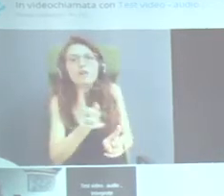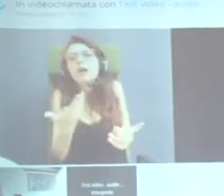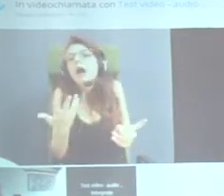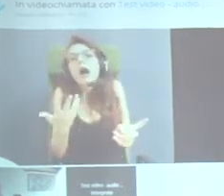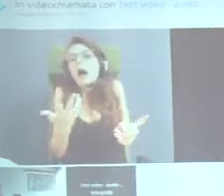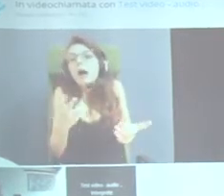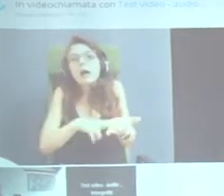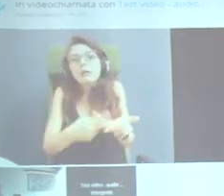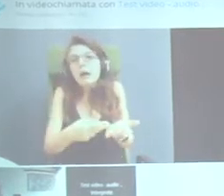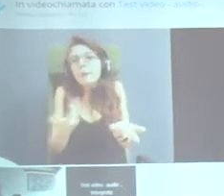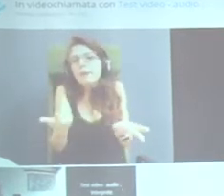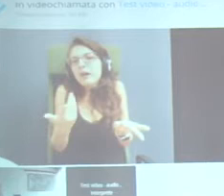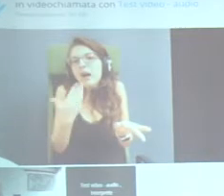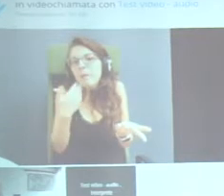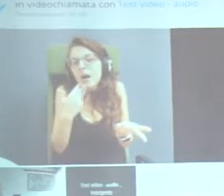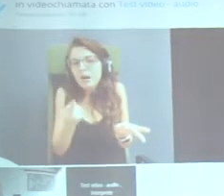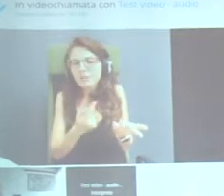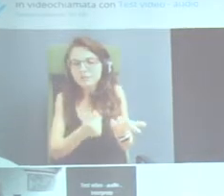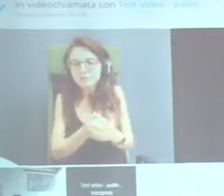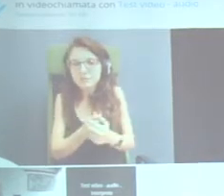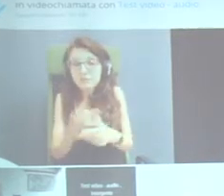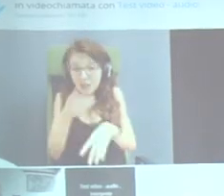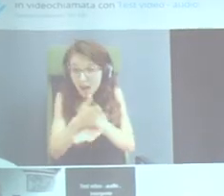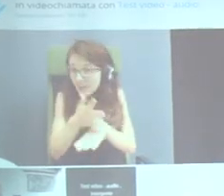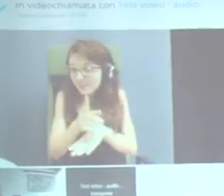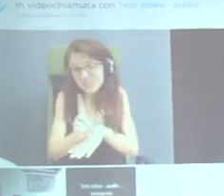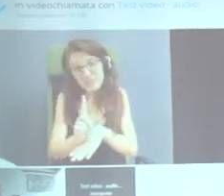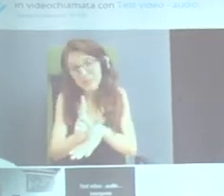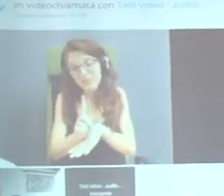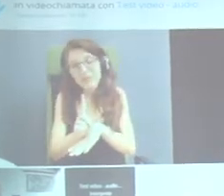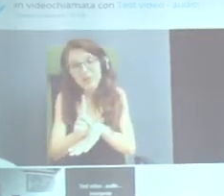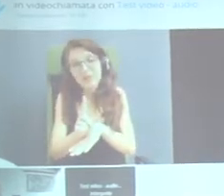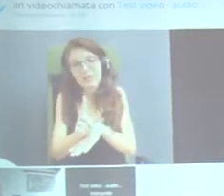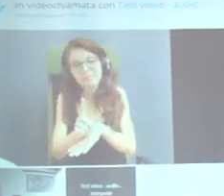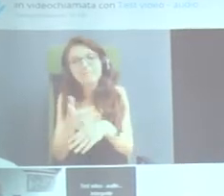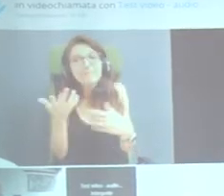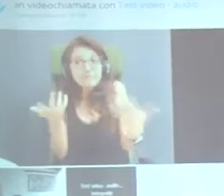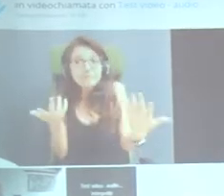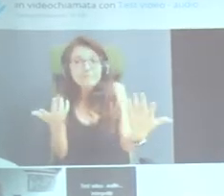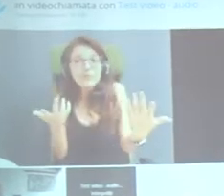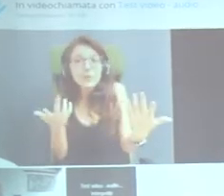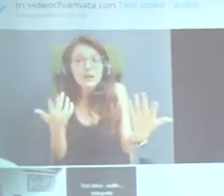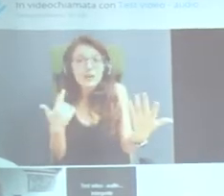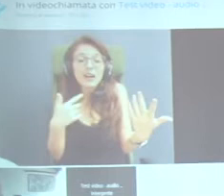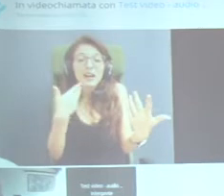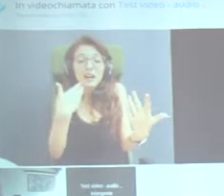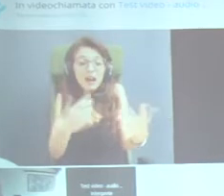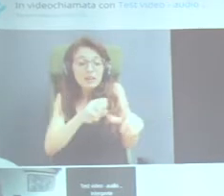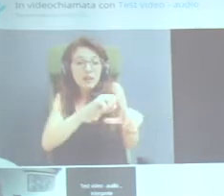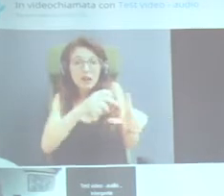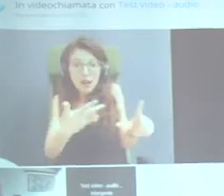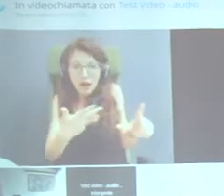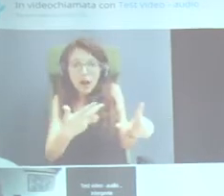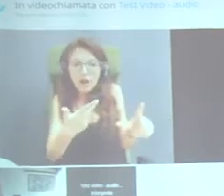al 100%, ma non è colpa di nessuno questo. Visit Live for